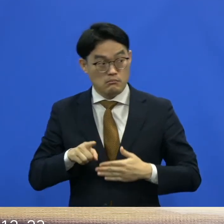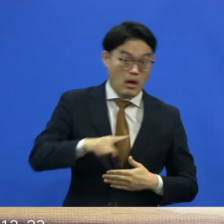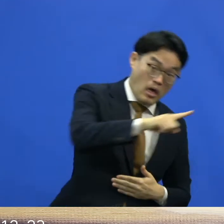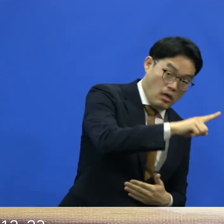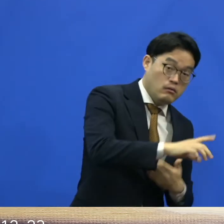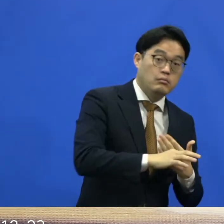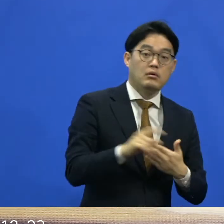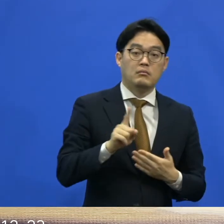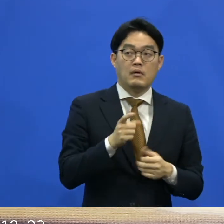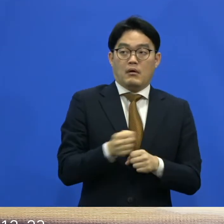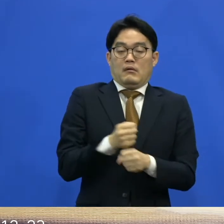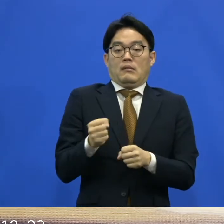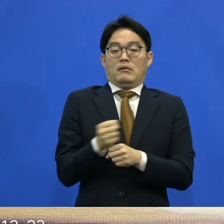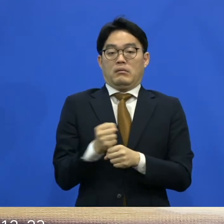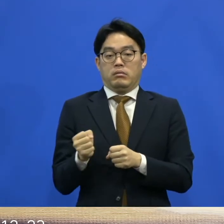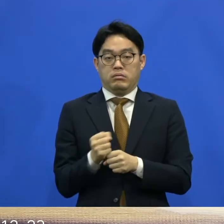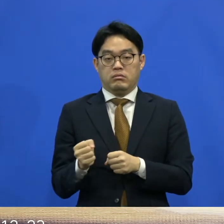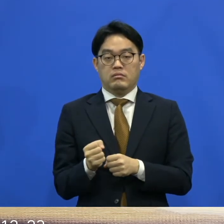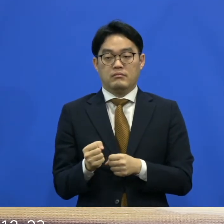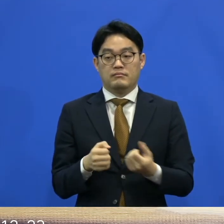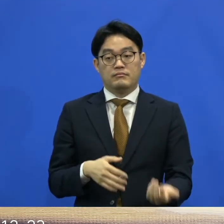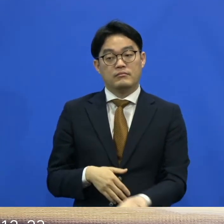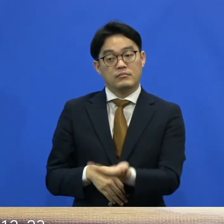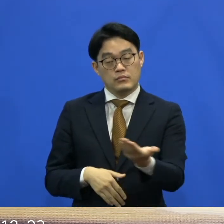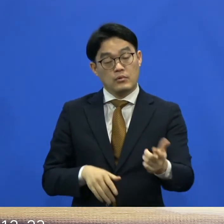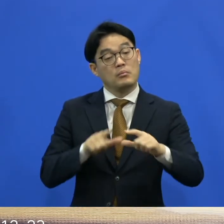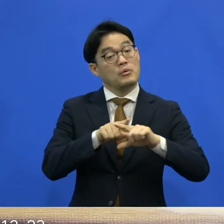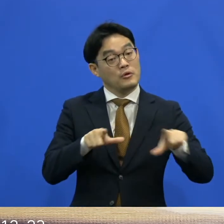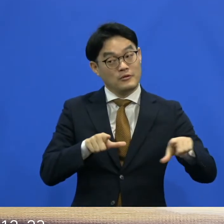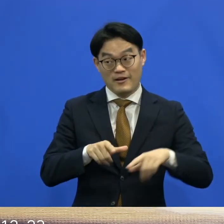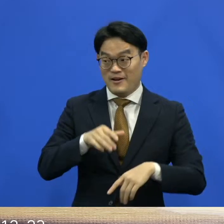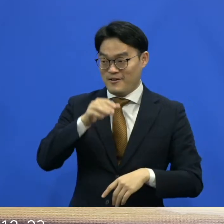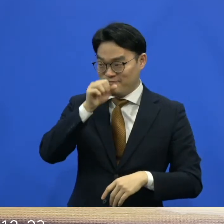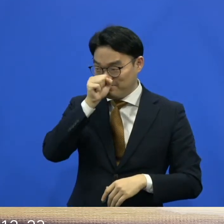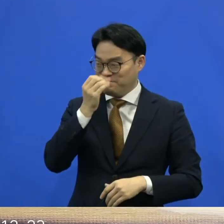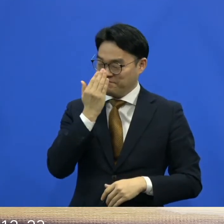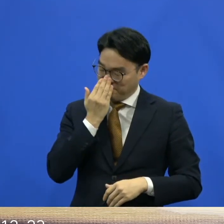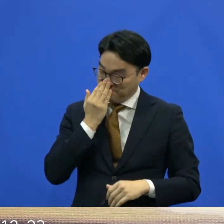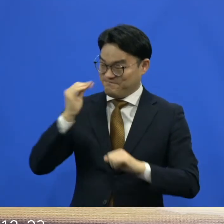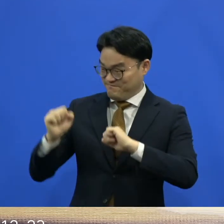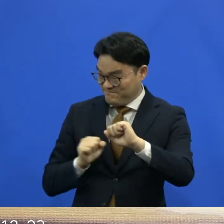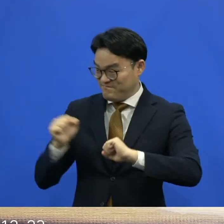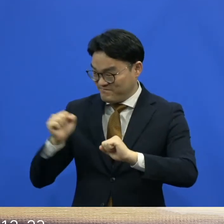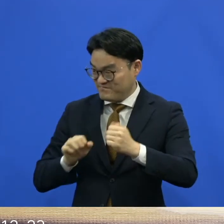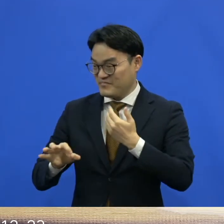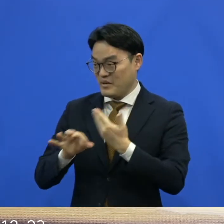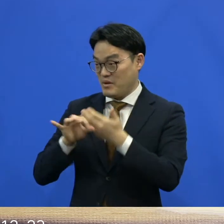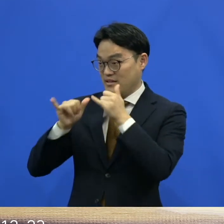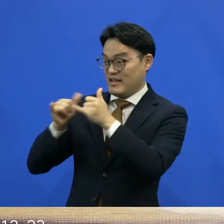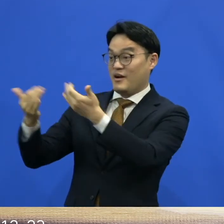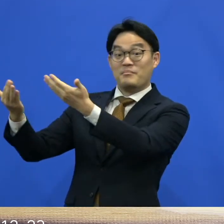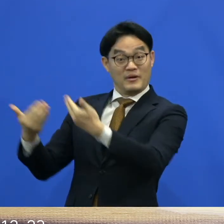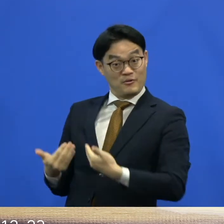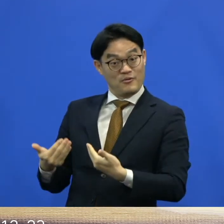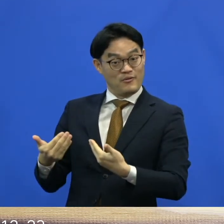받는다. 선을 행하면 좋은 보상을 받고 악을 행하면 그 악에 대한 대가를 치러야 된다. 이